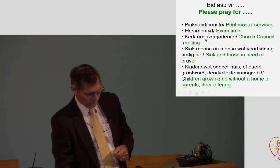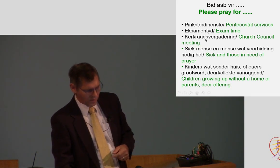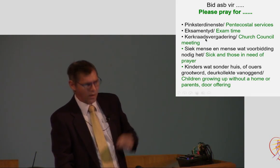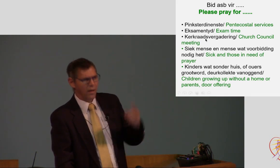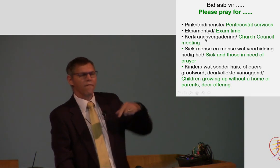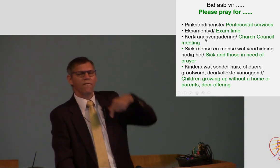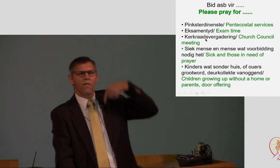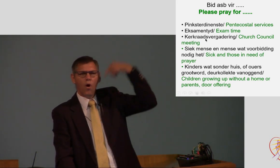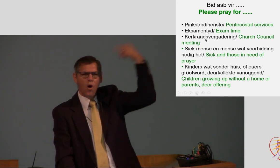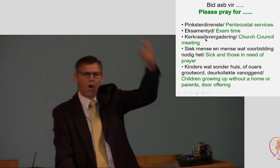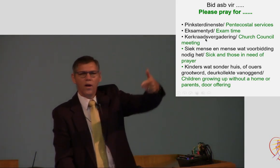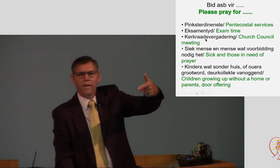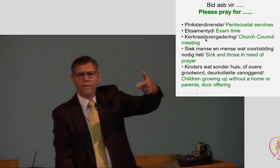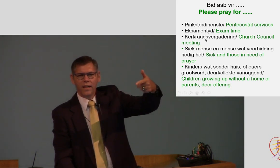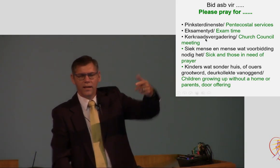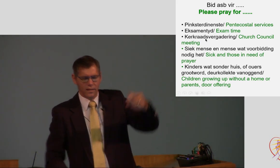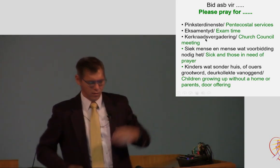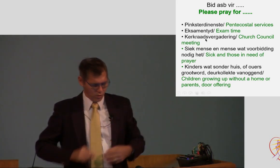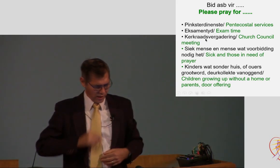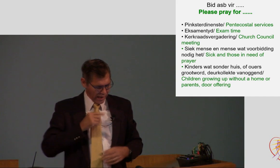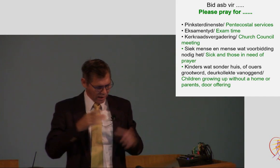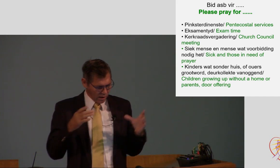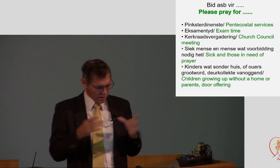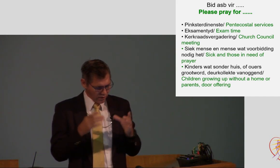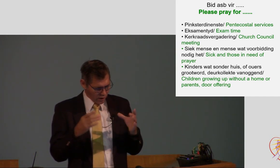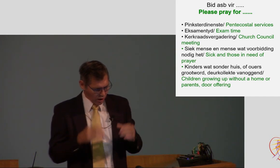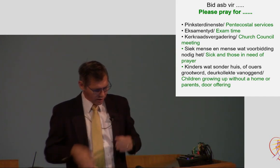Dan volgende week het ons kerkraadsvergadering.